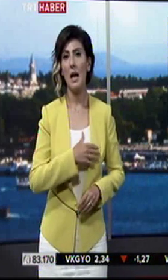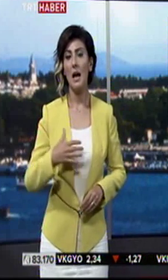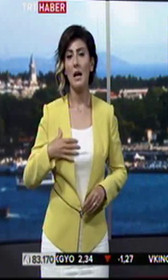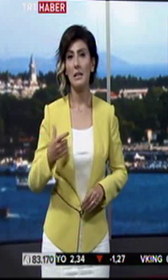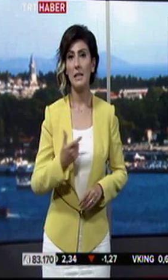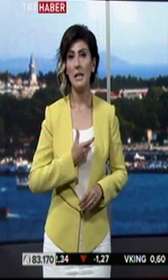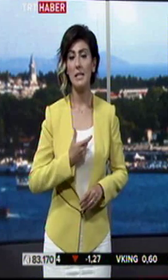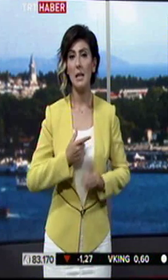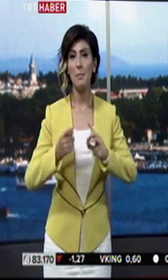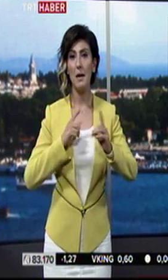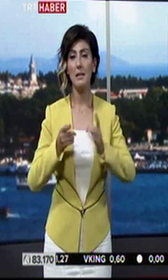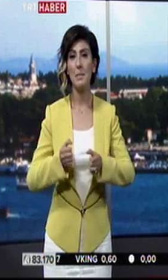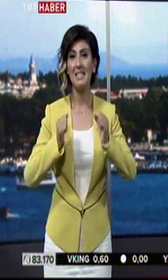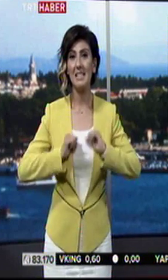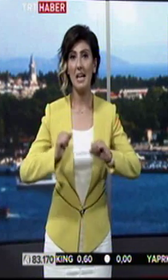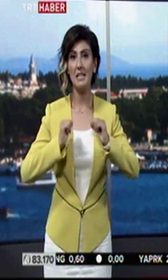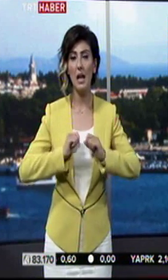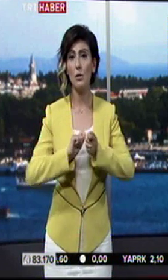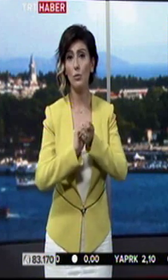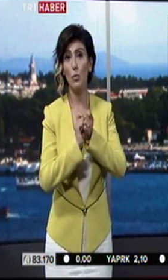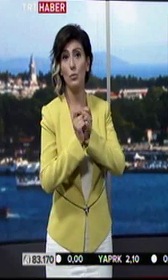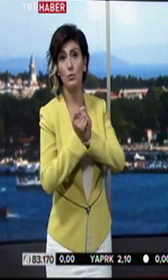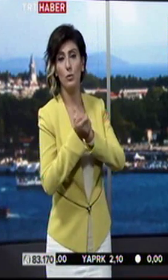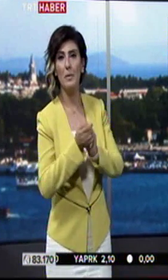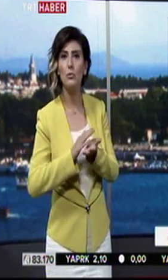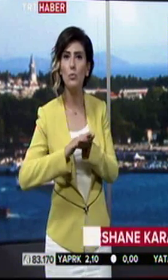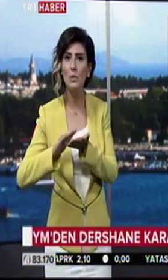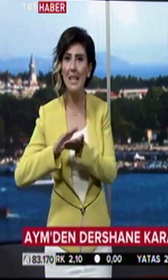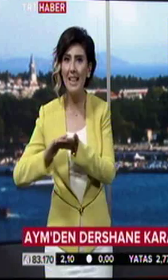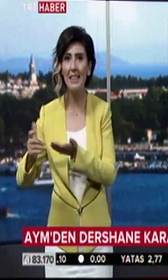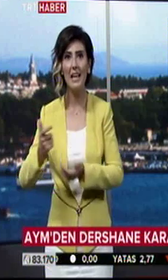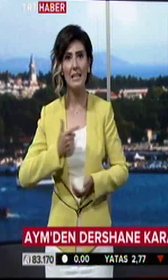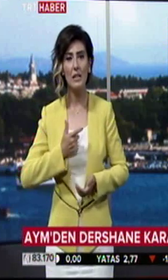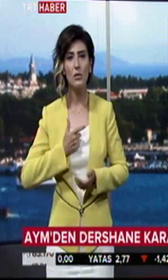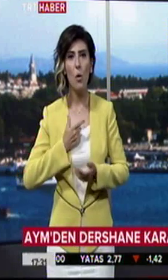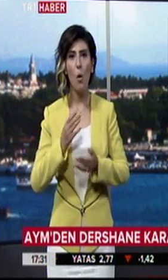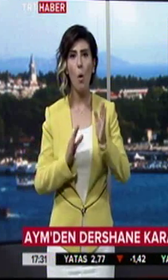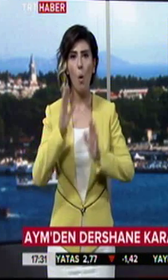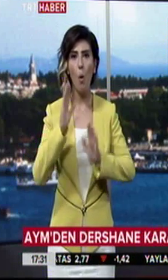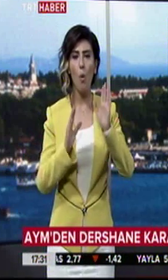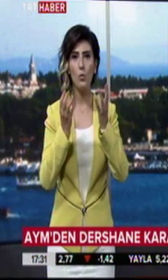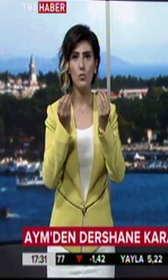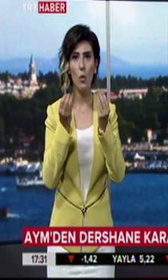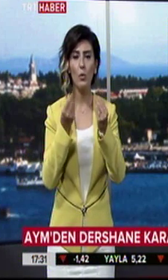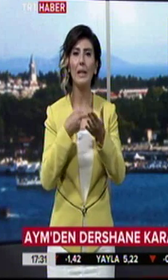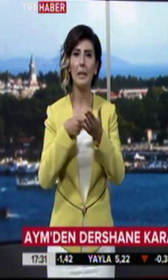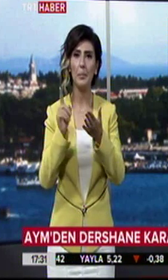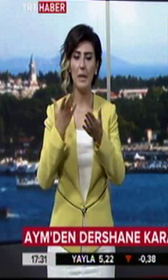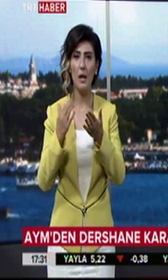Anayasa Mahkemesi dershanelerin dönüştürülmesini düzenleyen yasayı oy çokluğuyla iptal etti. Yüksek Mahkemenin